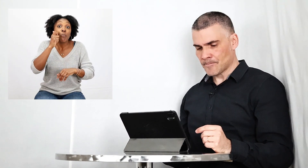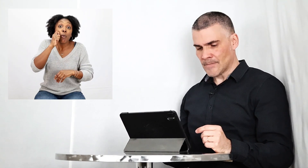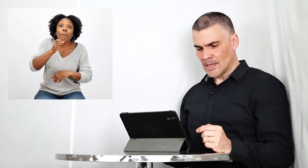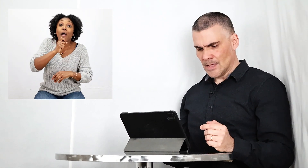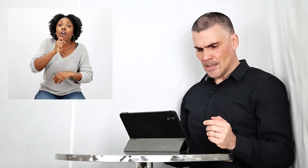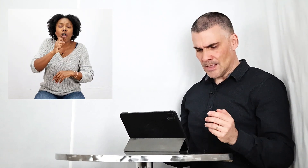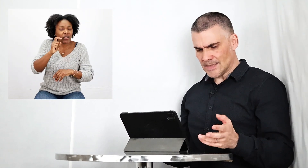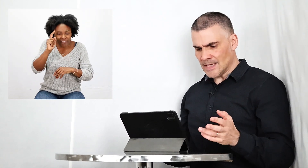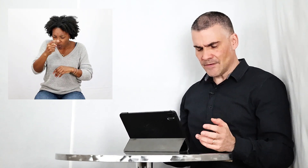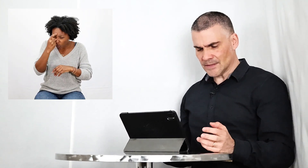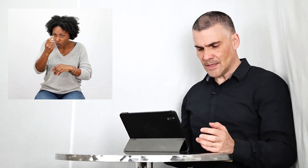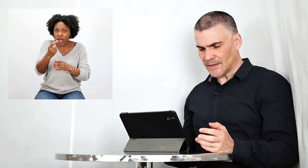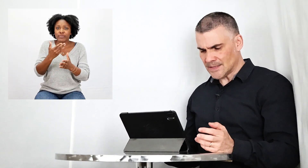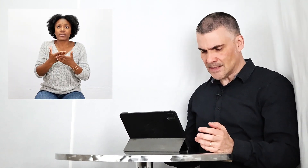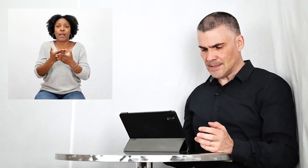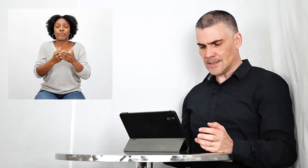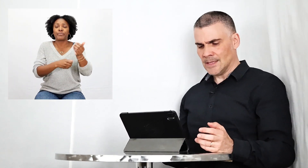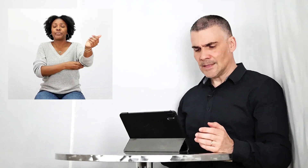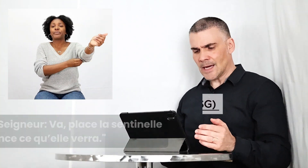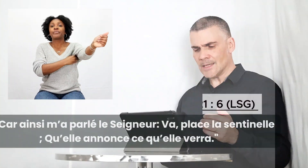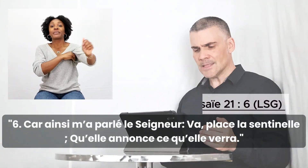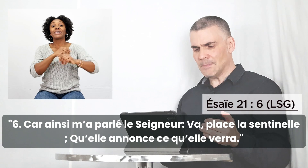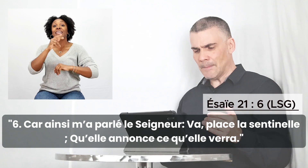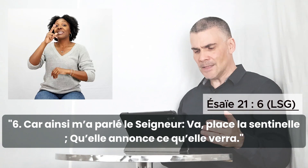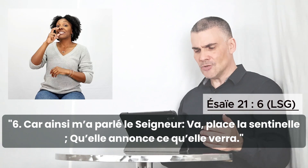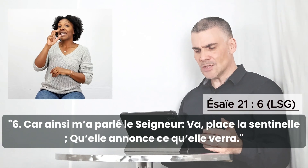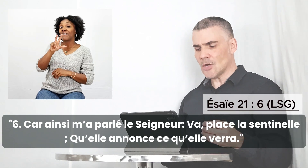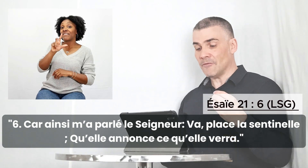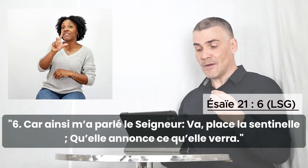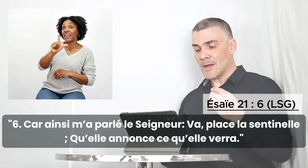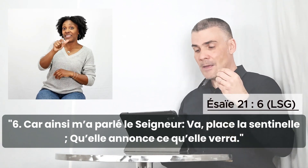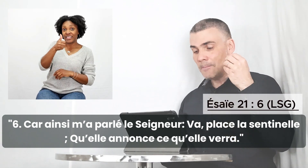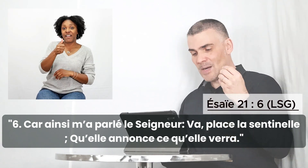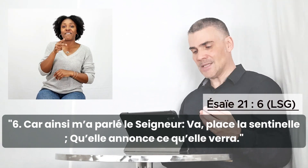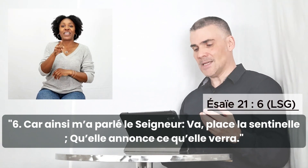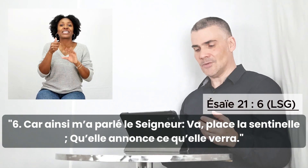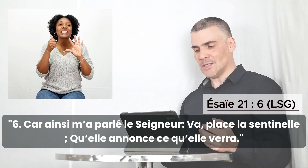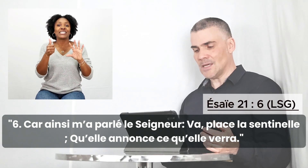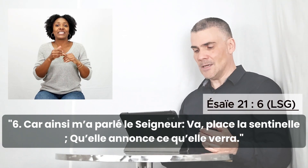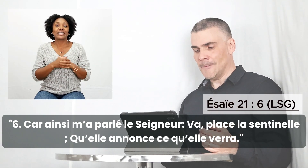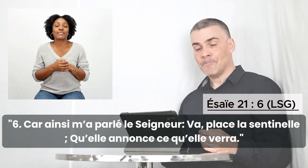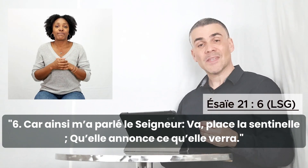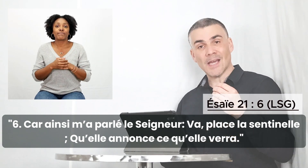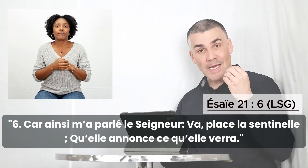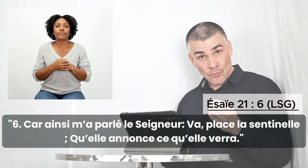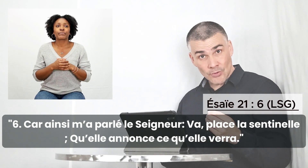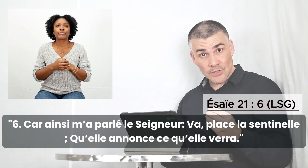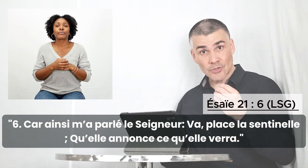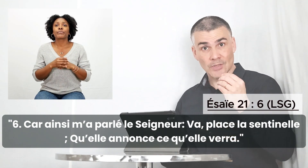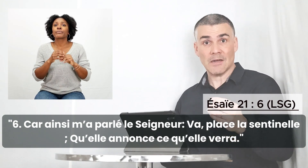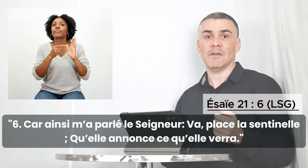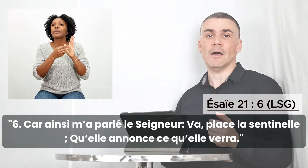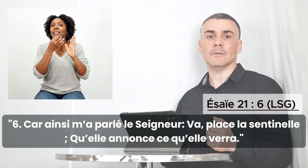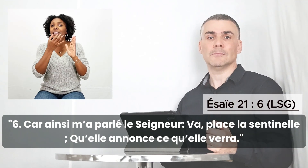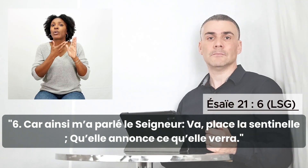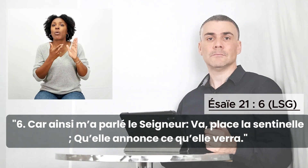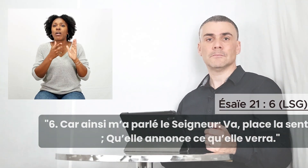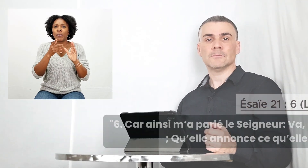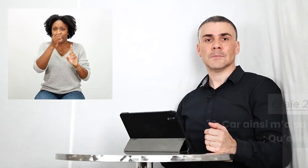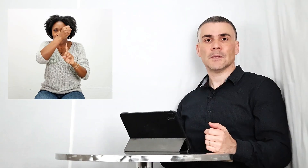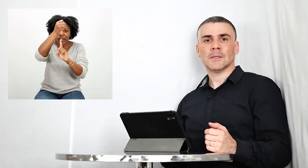faire. Ésaïe 21, verset 6, « Car ainsi m'a parlé le Seigneur, va, place la sentinelle, qu'elle annonce ce qu'elle